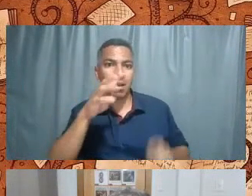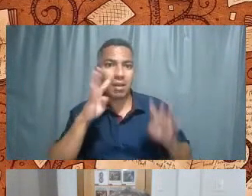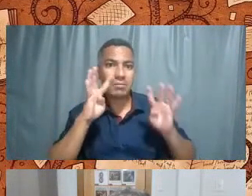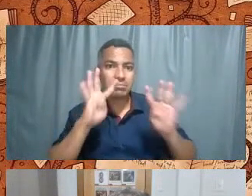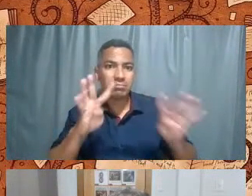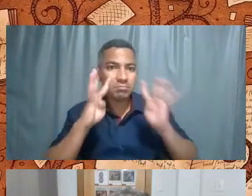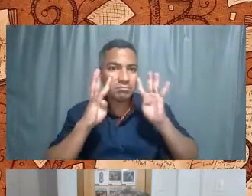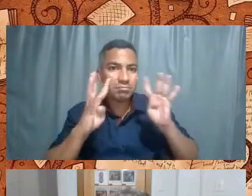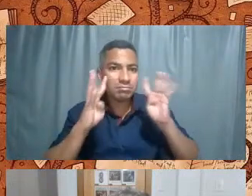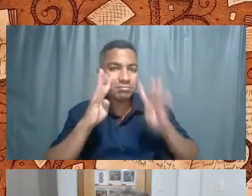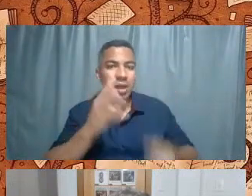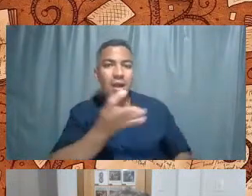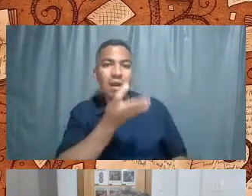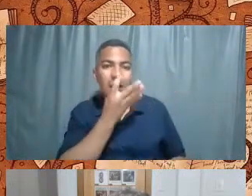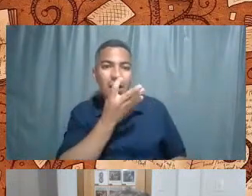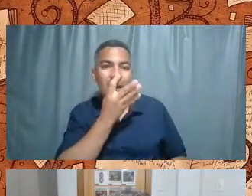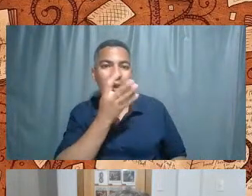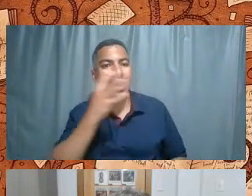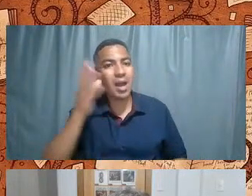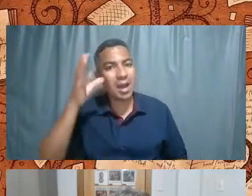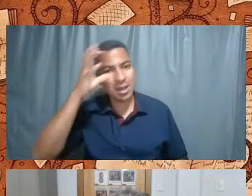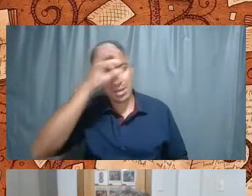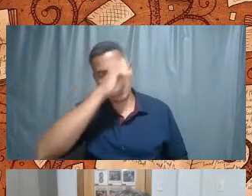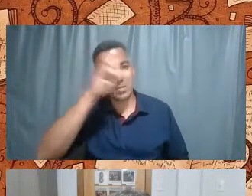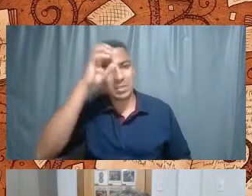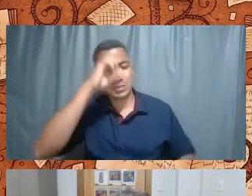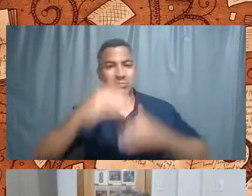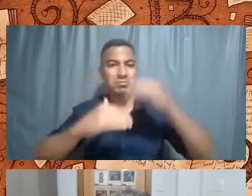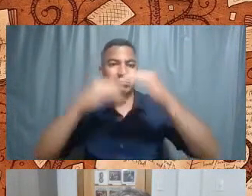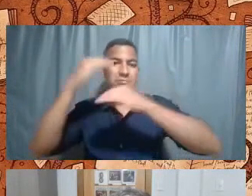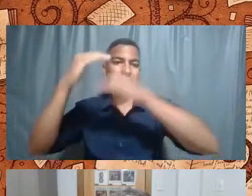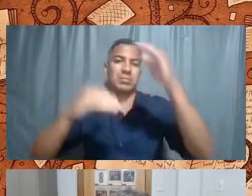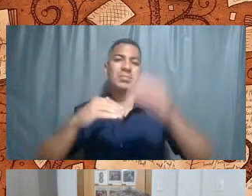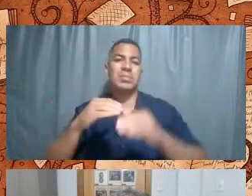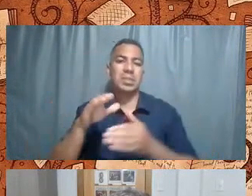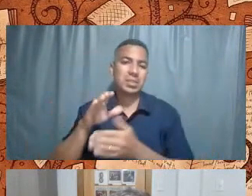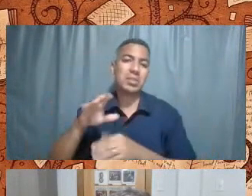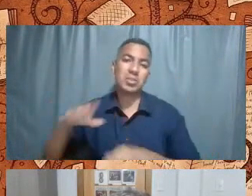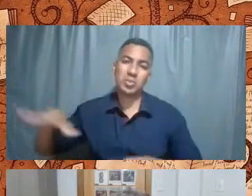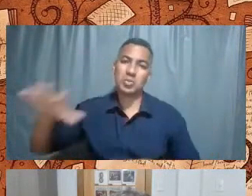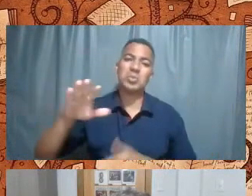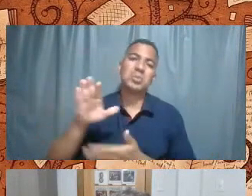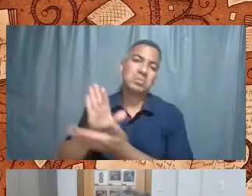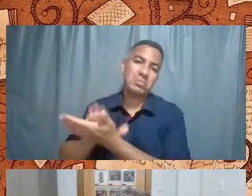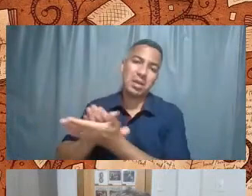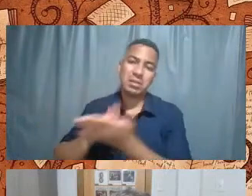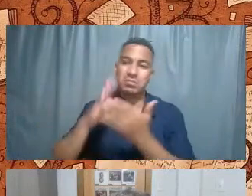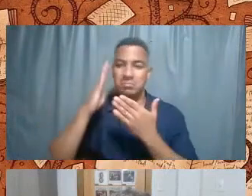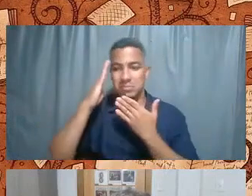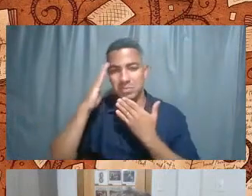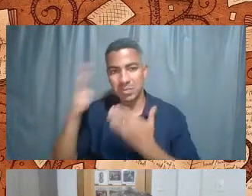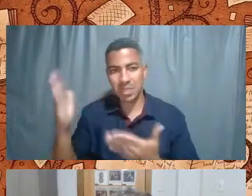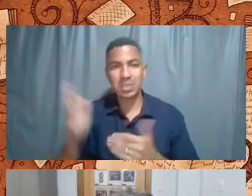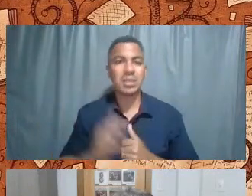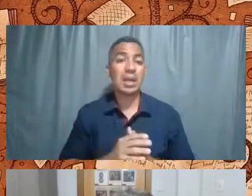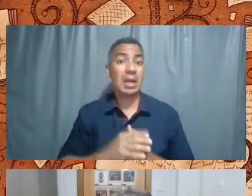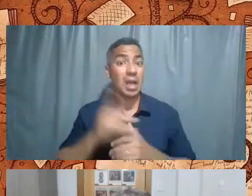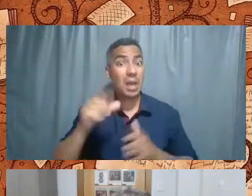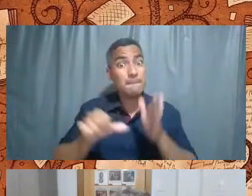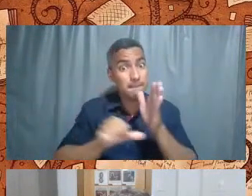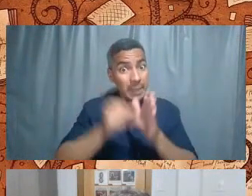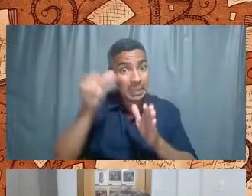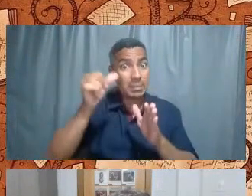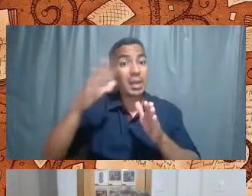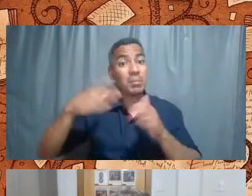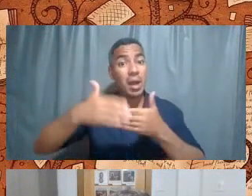sou suspeita, mas que eu considero como o primeiro, né, o primeiro de vários que virão, que foi muito bom, eu falo muito